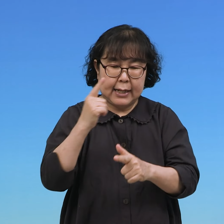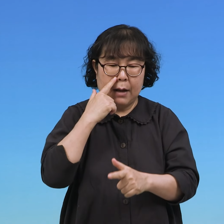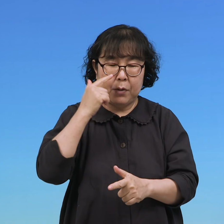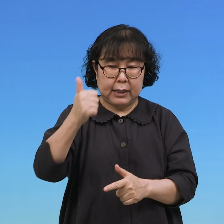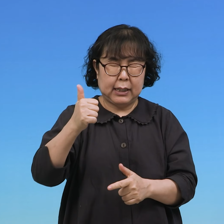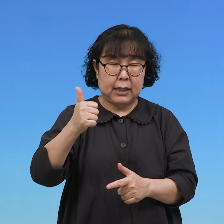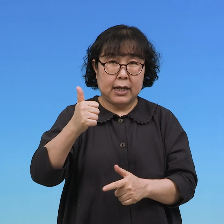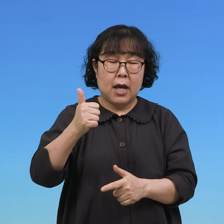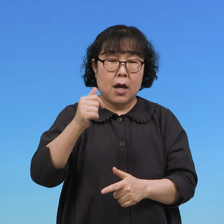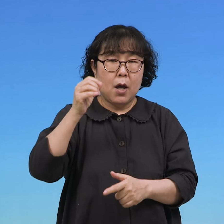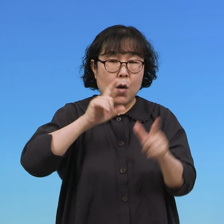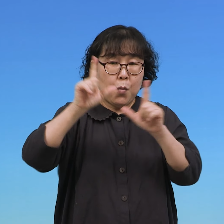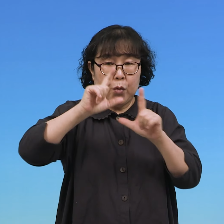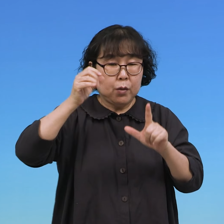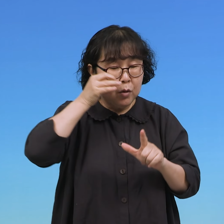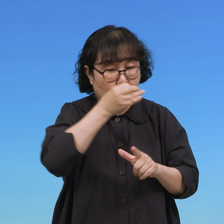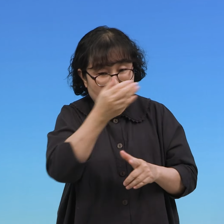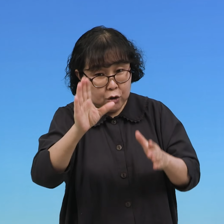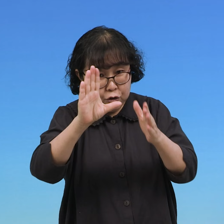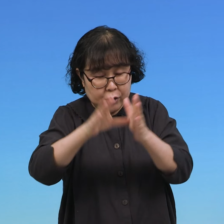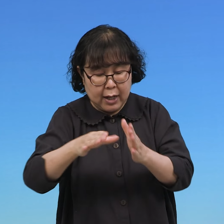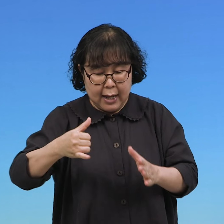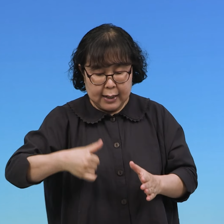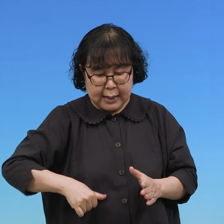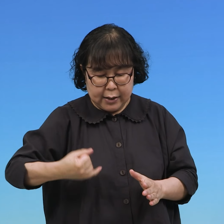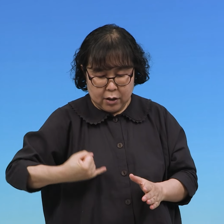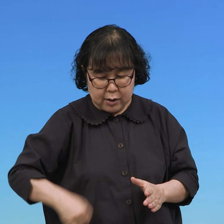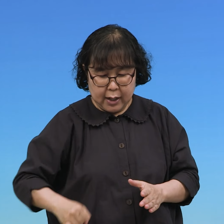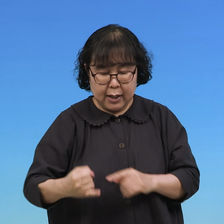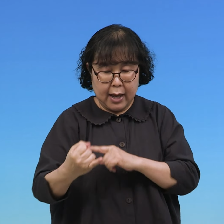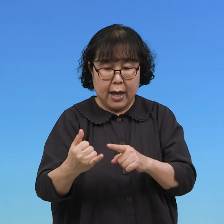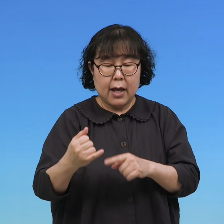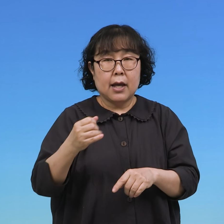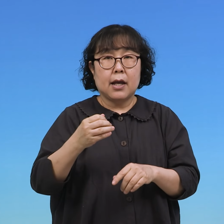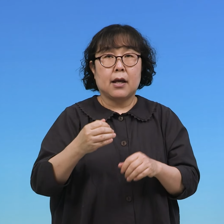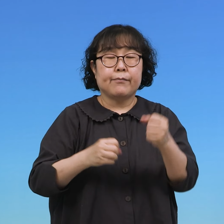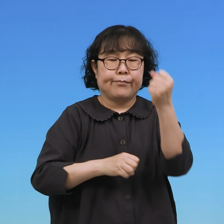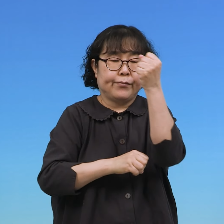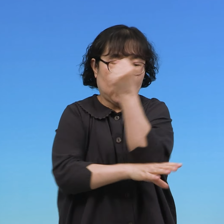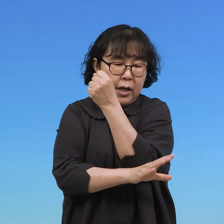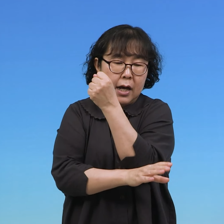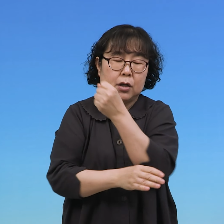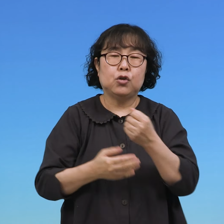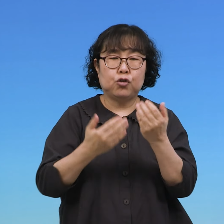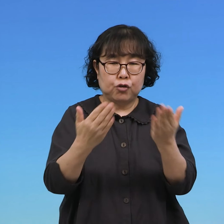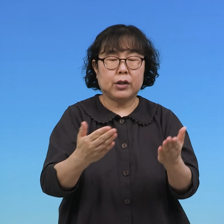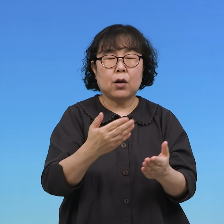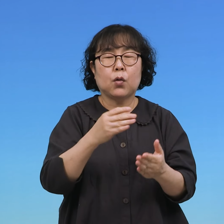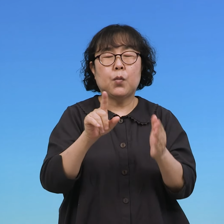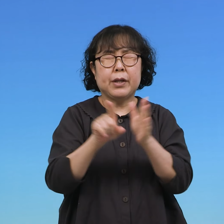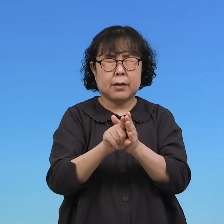때 이것이 자녀들에게도 영향을 미치리라고 저는 믿습니다. 결론을